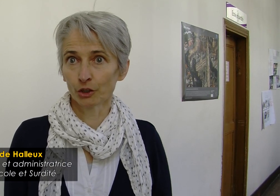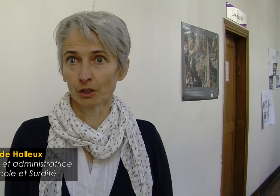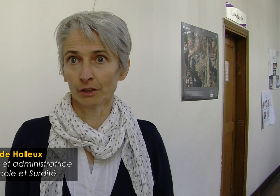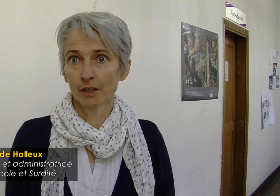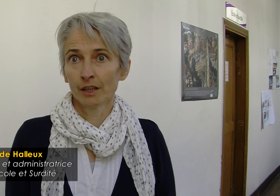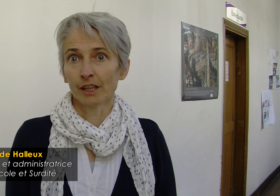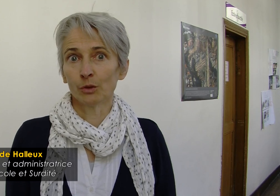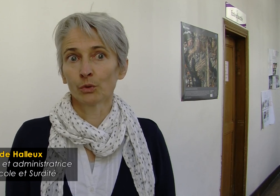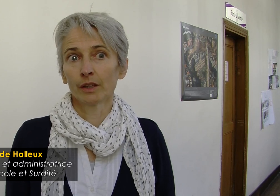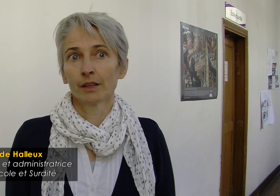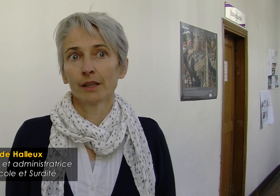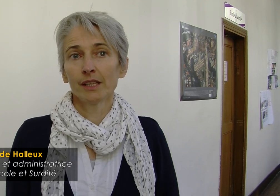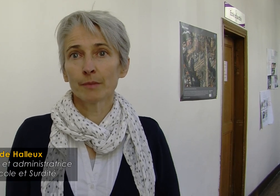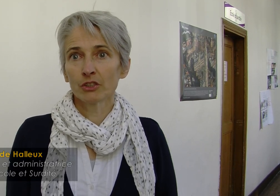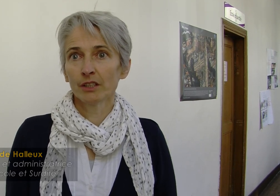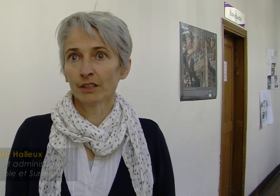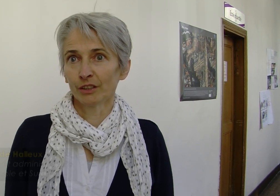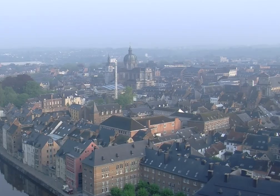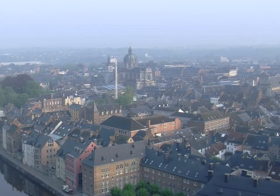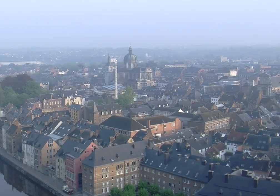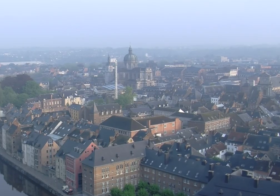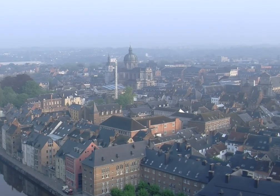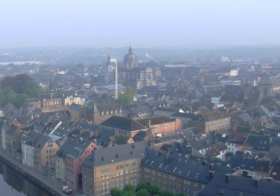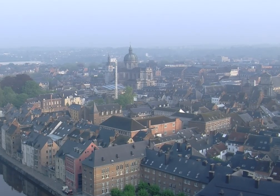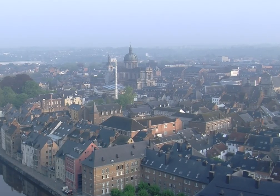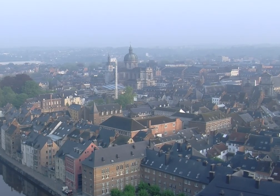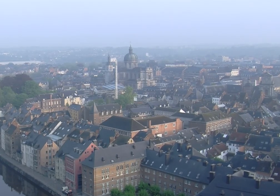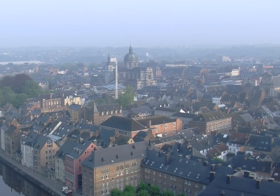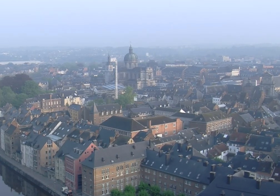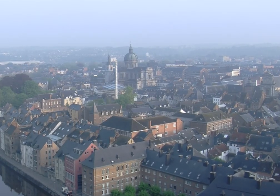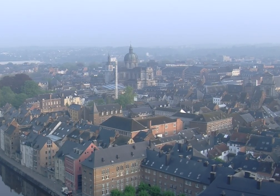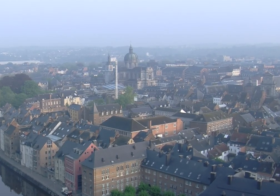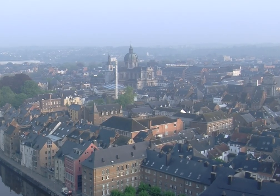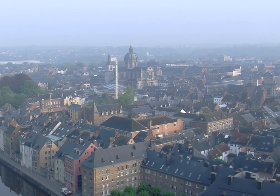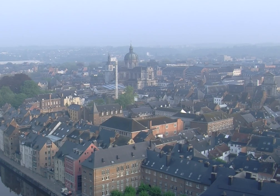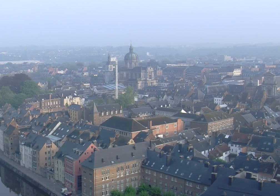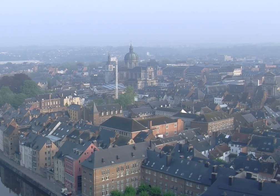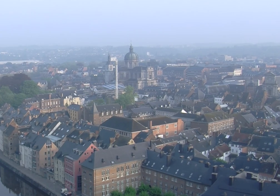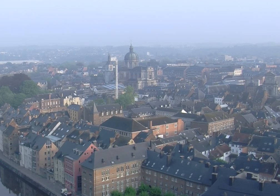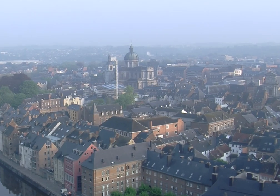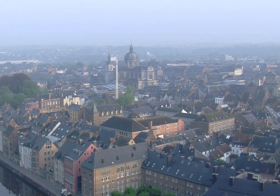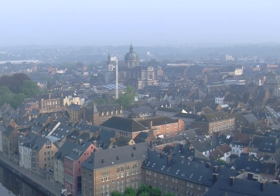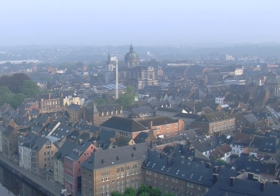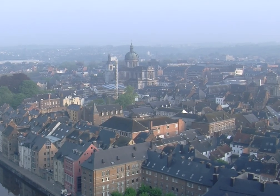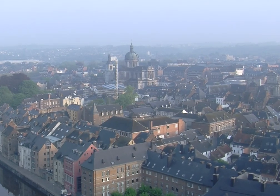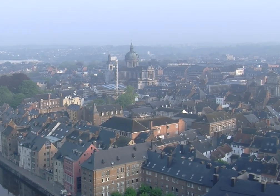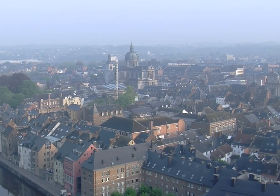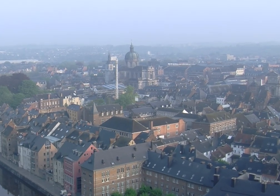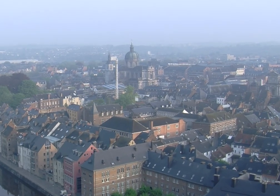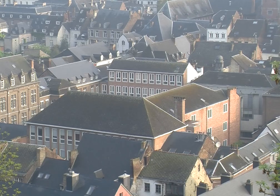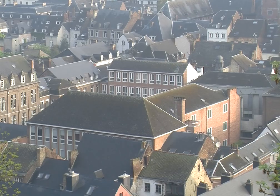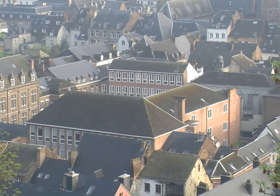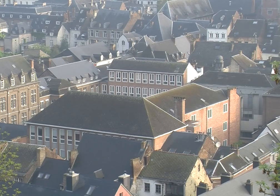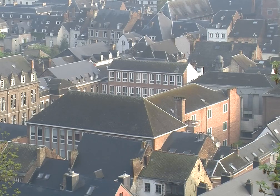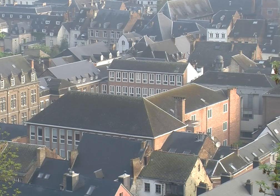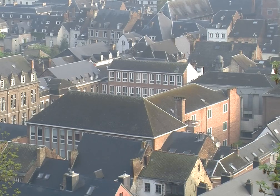l'arrivée à l'école. Et donc, imaginez que notre enfant sourd soit seul dans une classe où tous